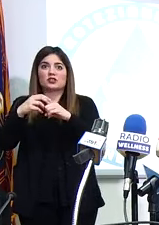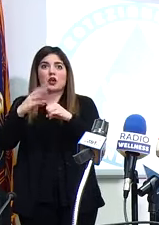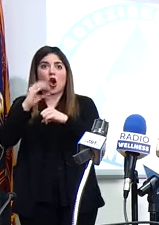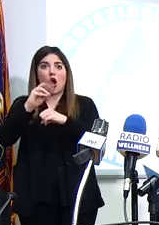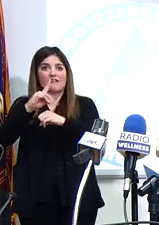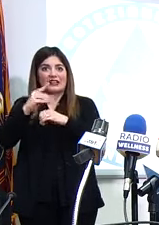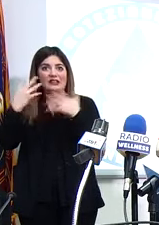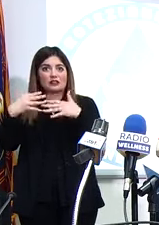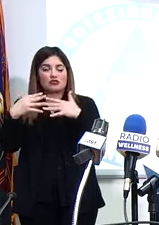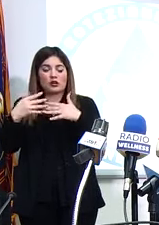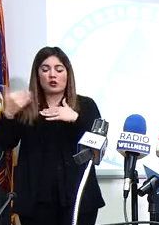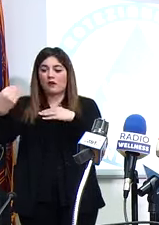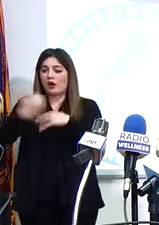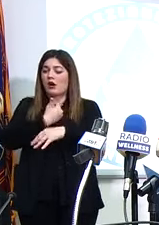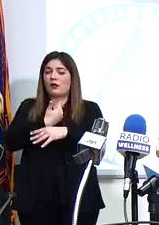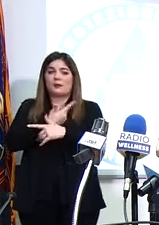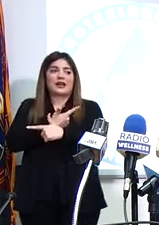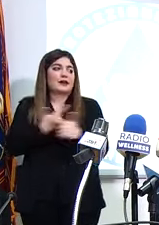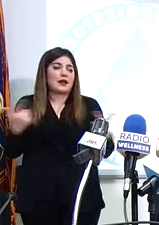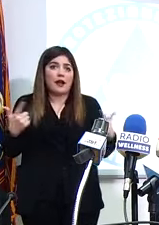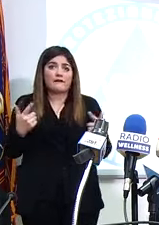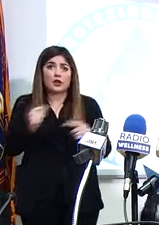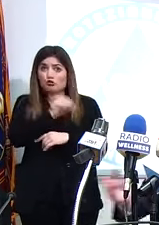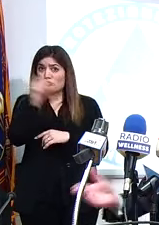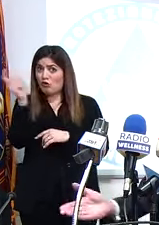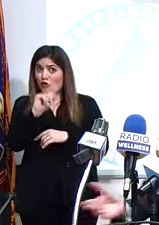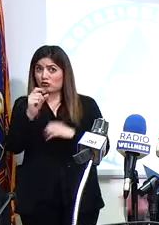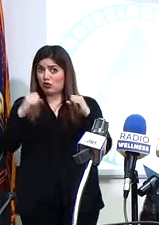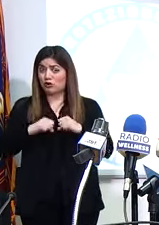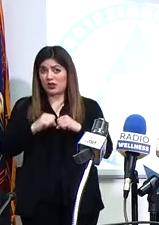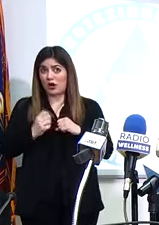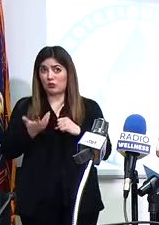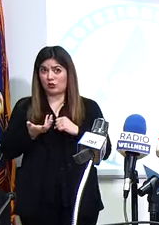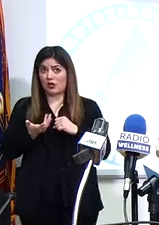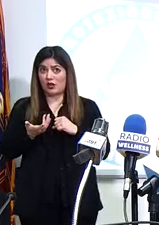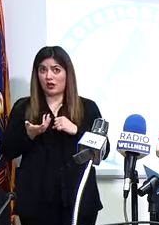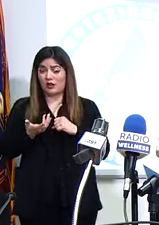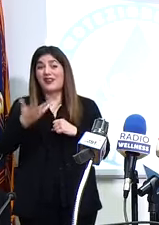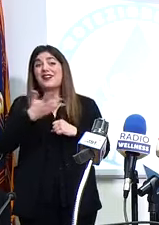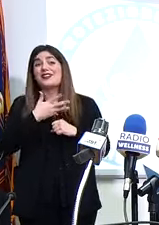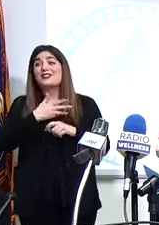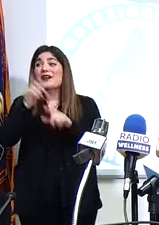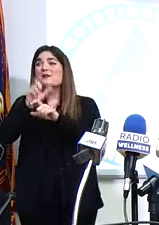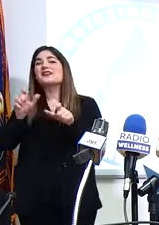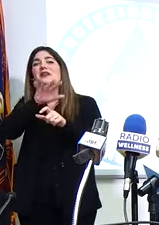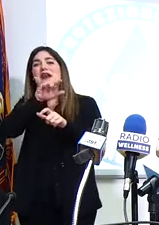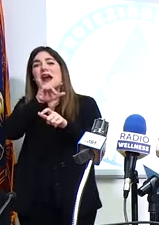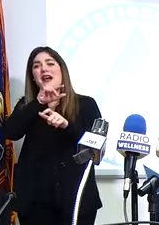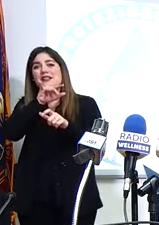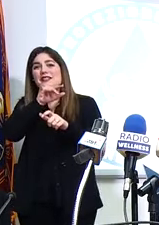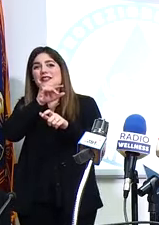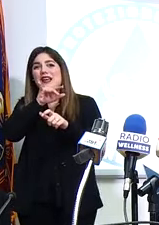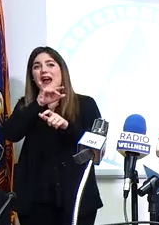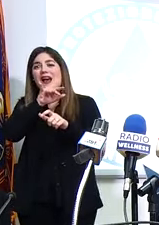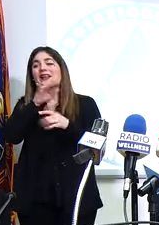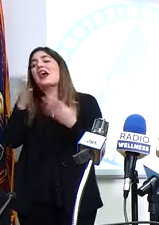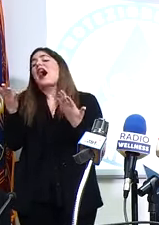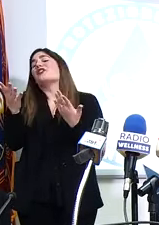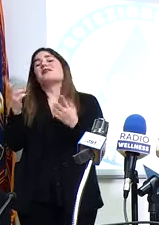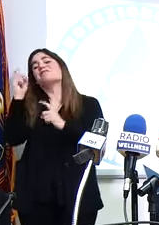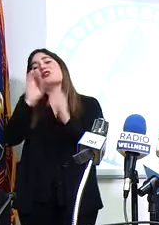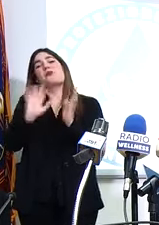attività, oltre che nella salute, non possiamo dire certo perché muoiono i più anziani che dobbiamo non preoccuparci, no?